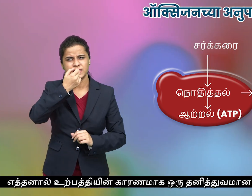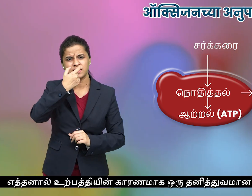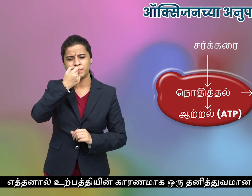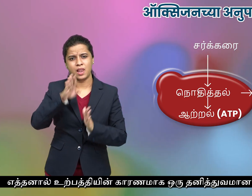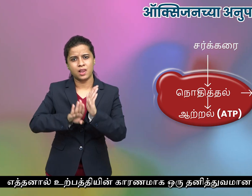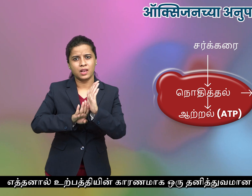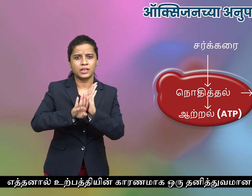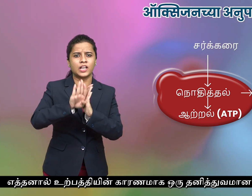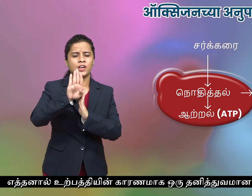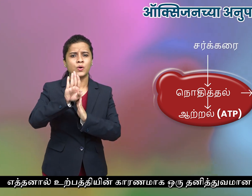வாசனை உருவாகிறது.